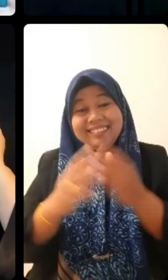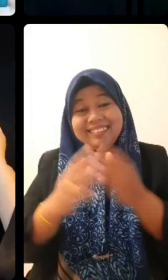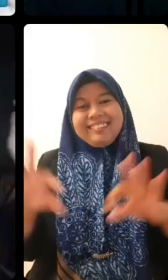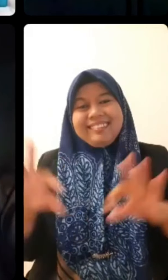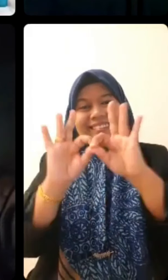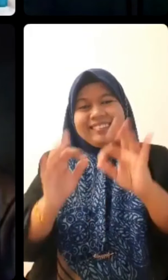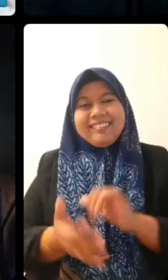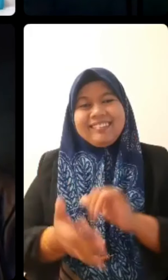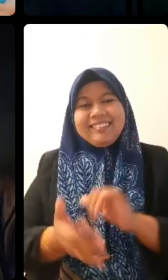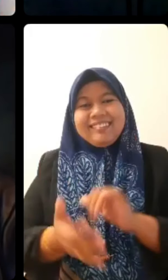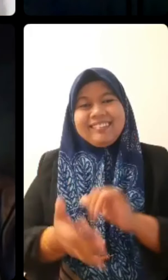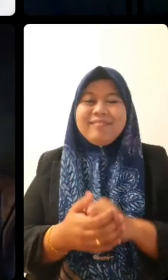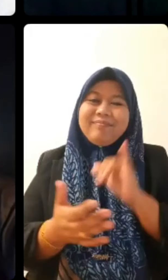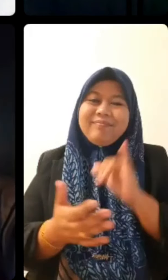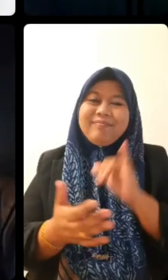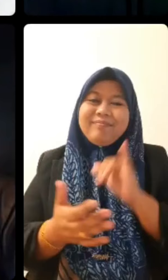saya hari ini.